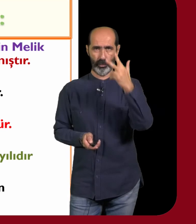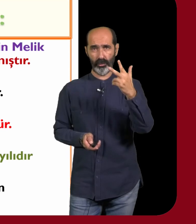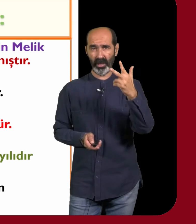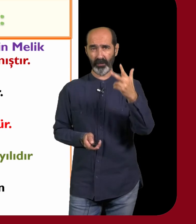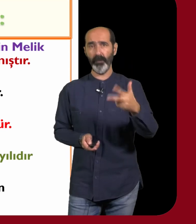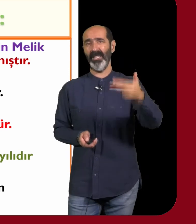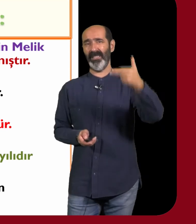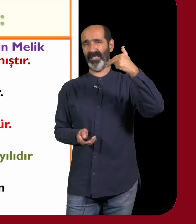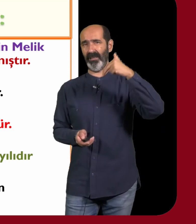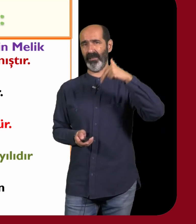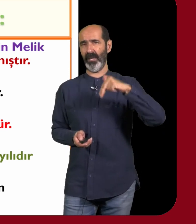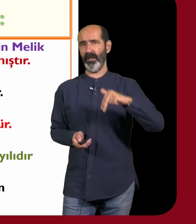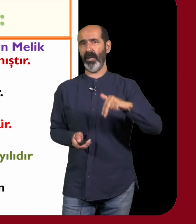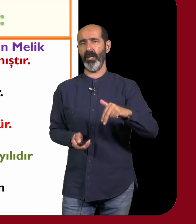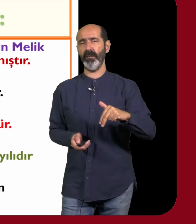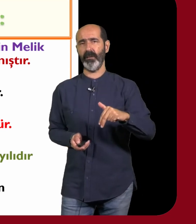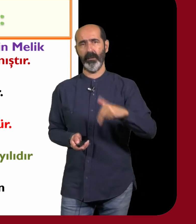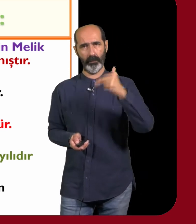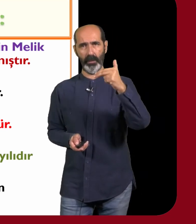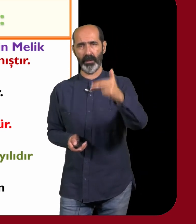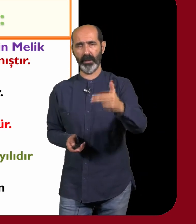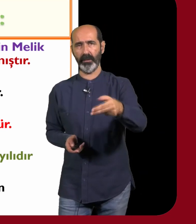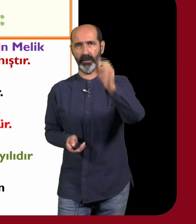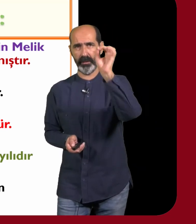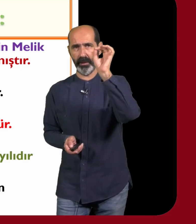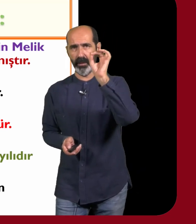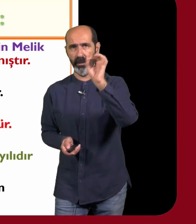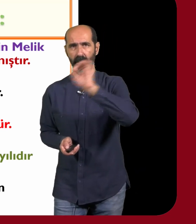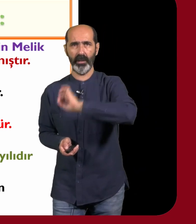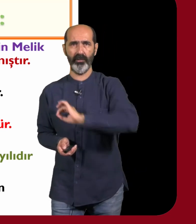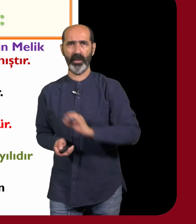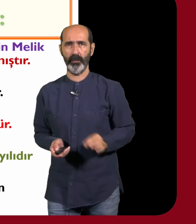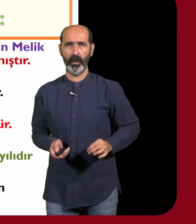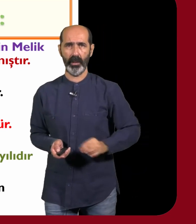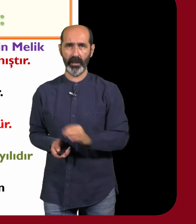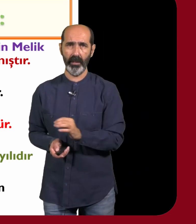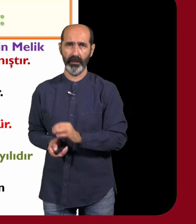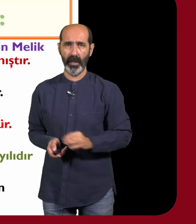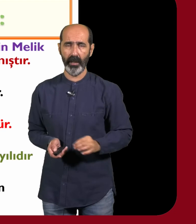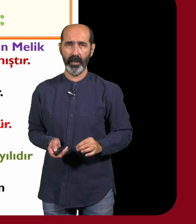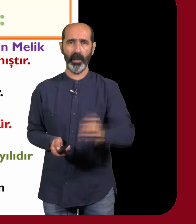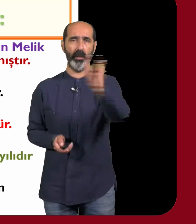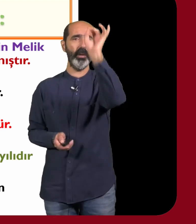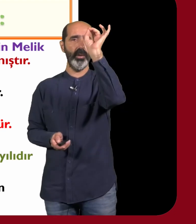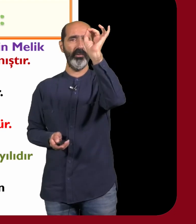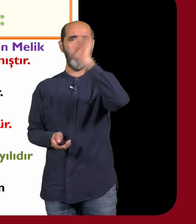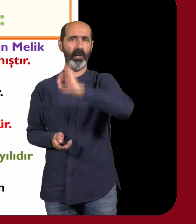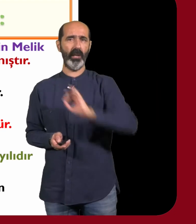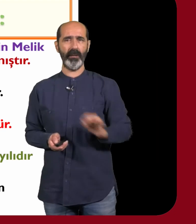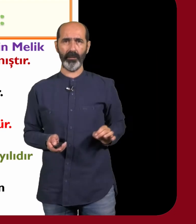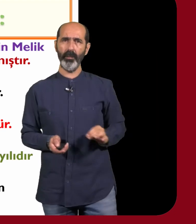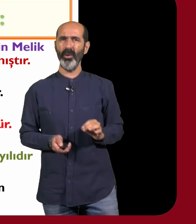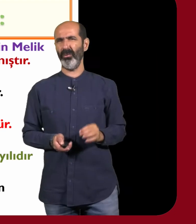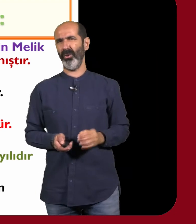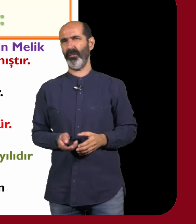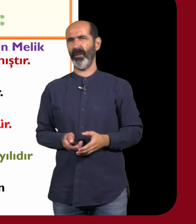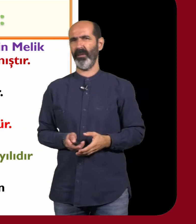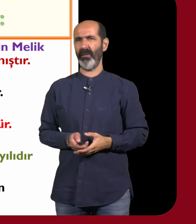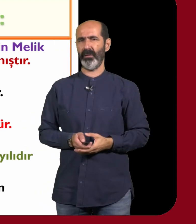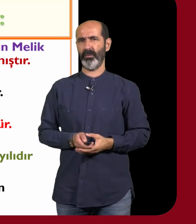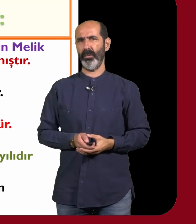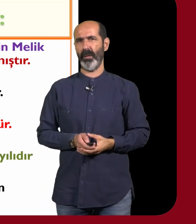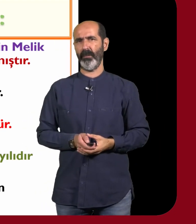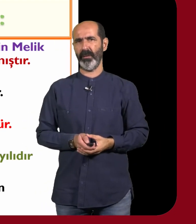3. takvim kendilerine ait meydana getirdikleri ikinci takım olarak da değerlenme alır Celal takım